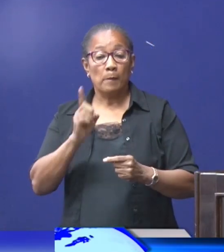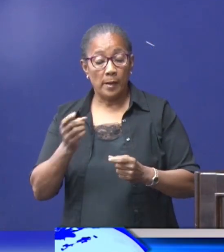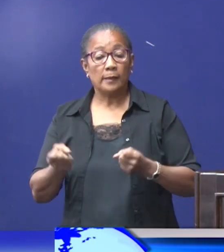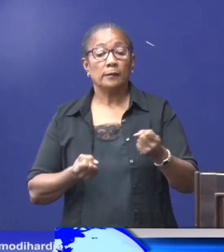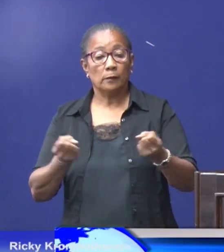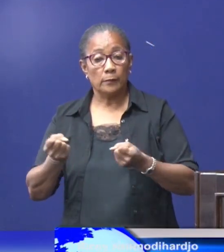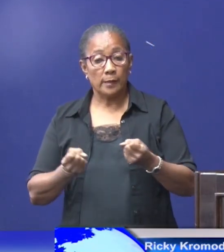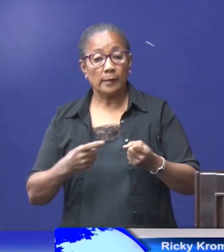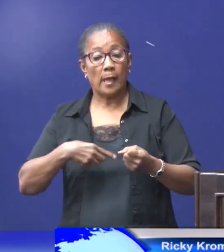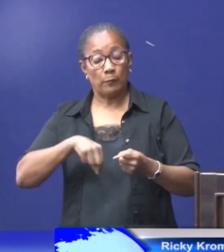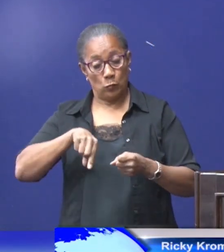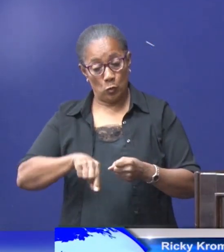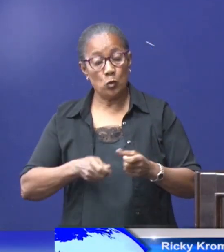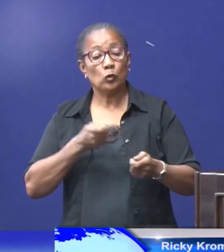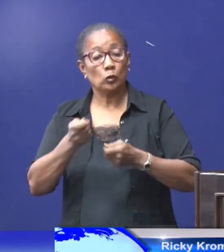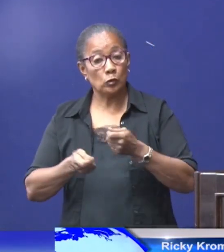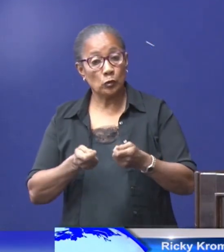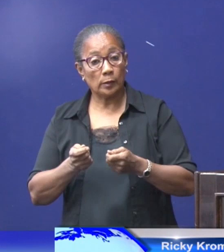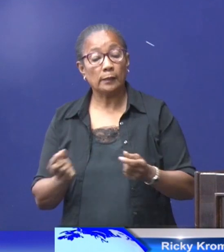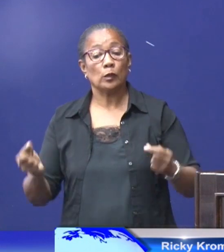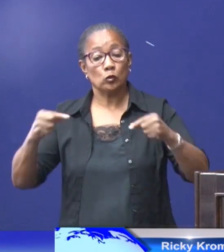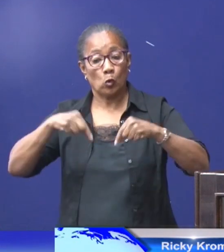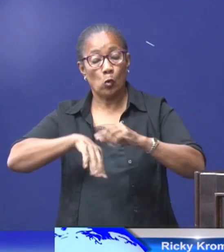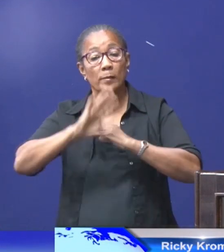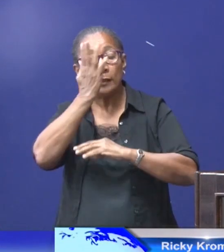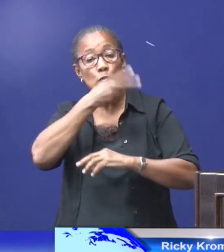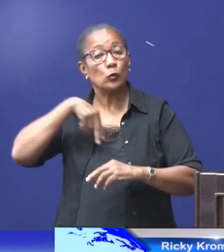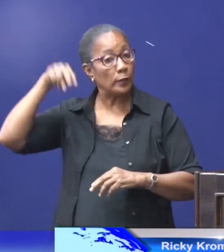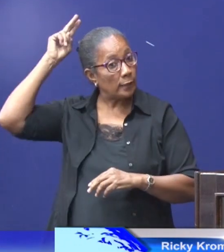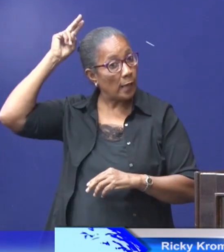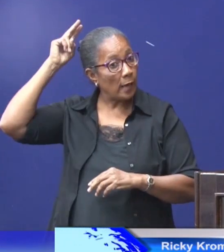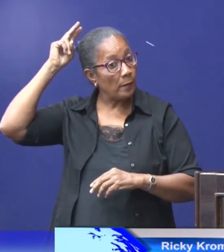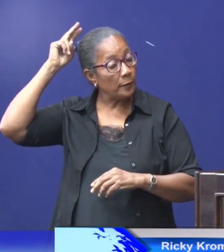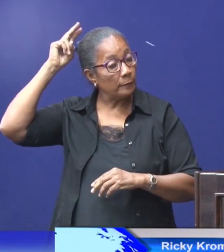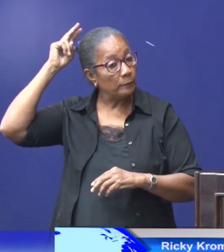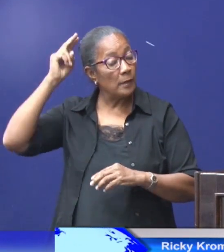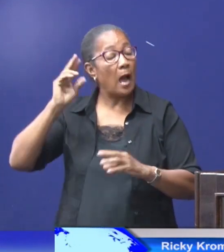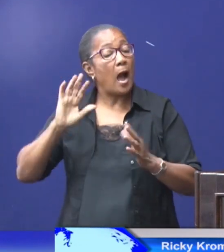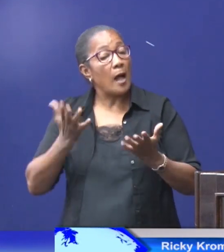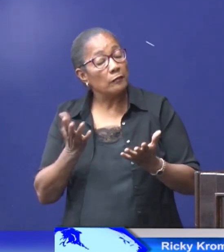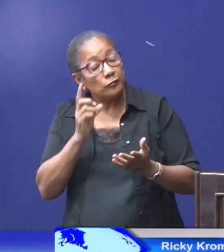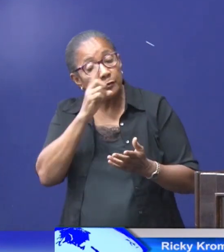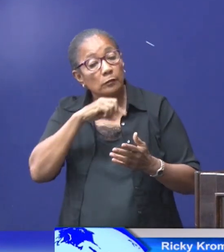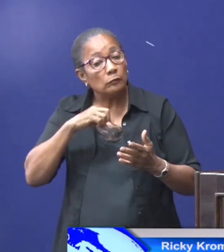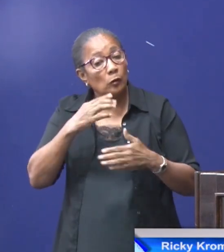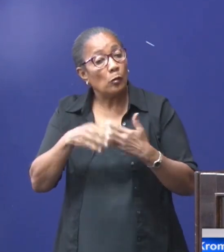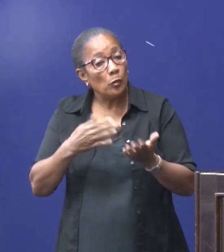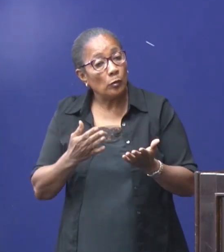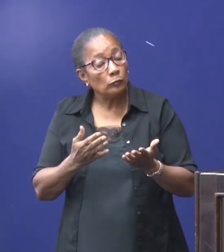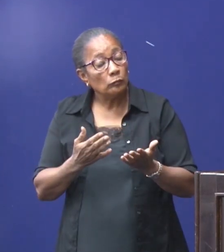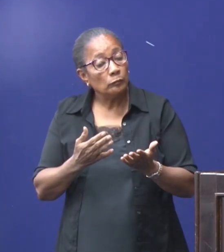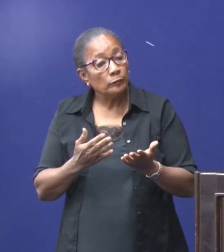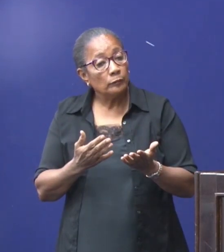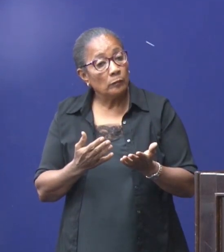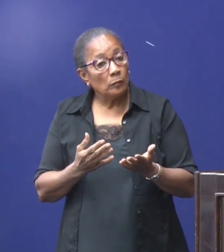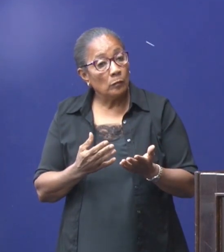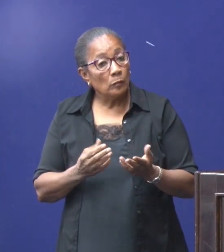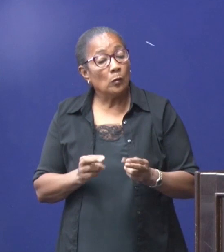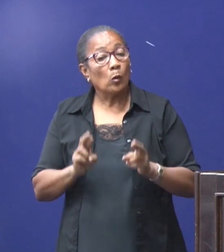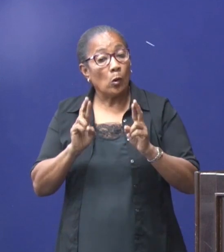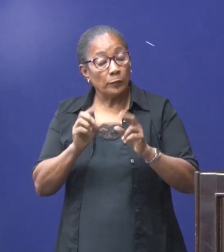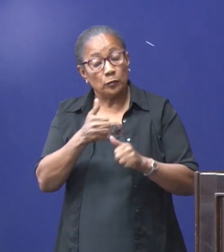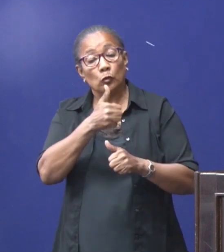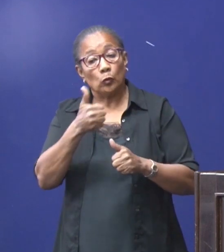regering heeft wel ervoor gezorgd dat die ampullen komen naar Suriname. Ja, in case of. Ik hoop dat u dus wat dat betreft goed hebt